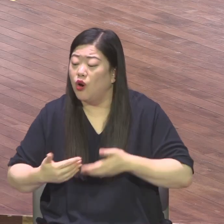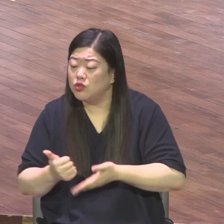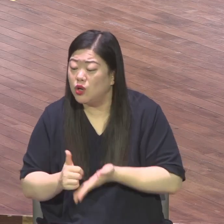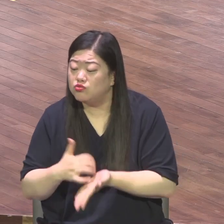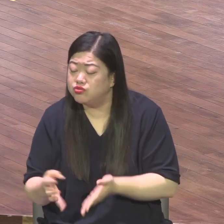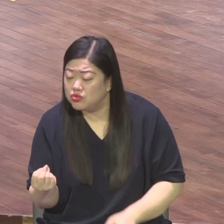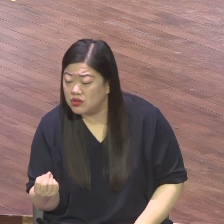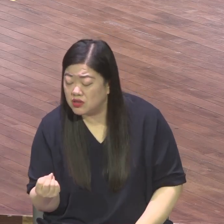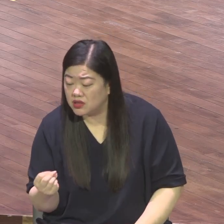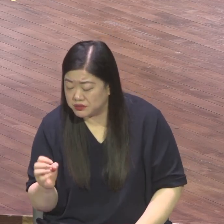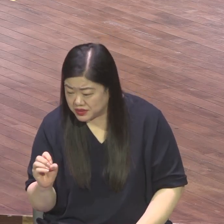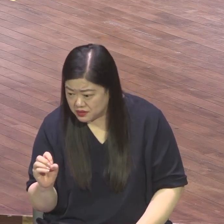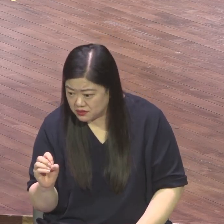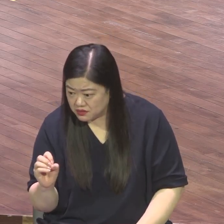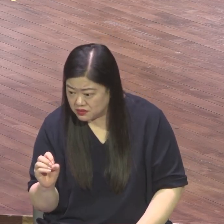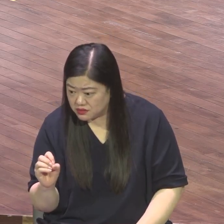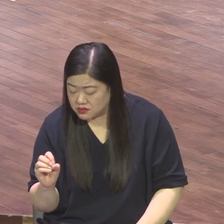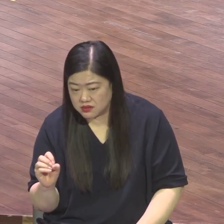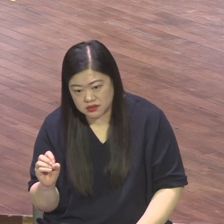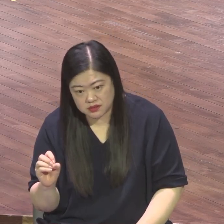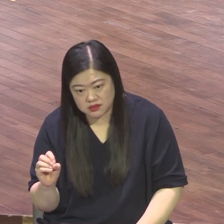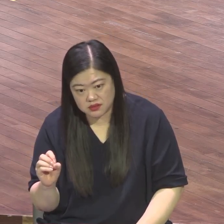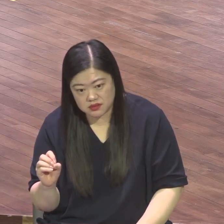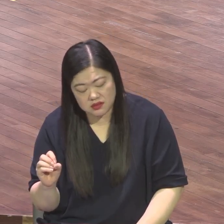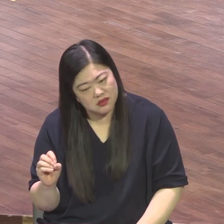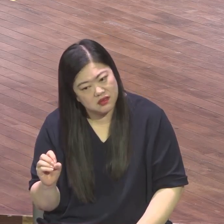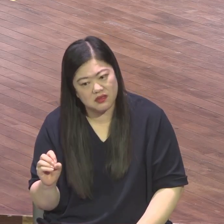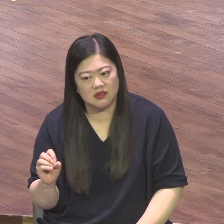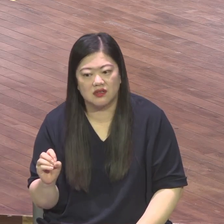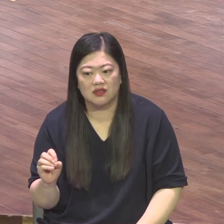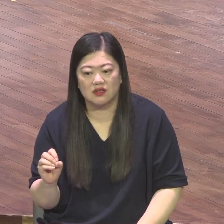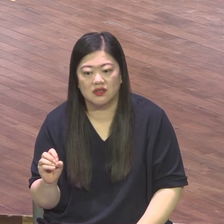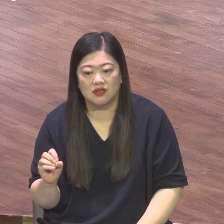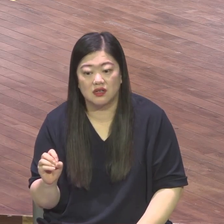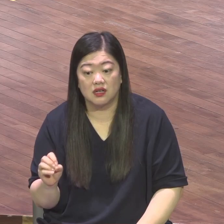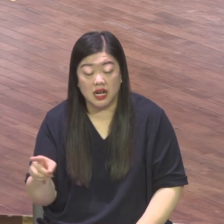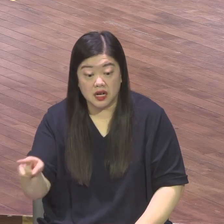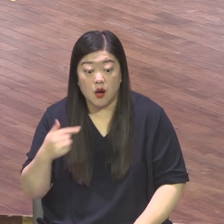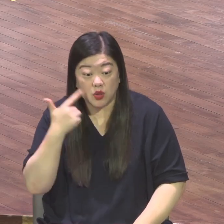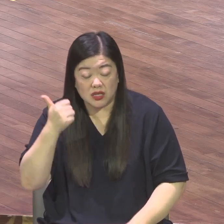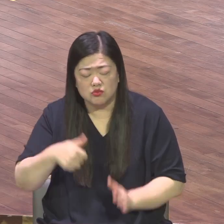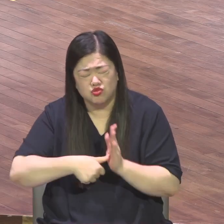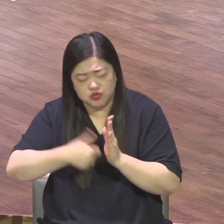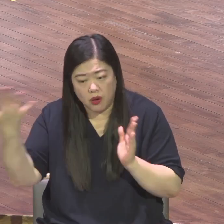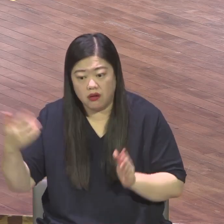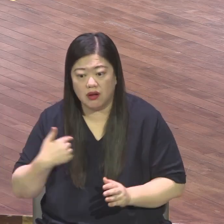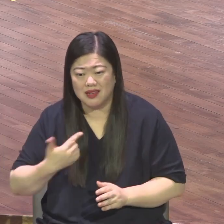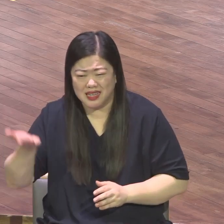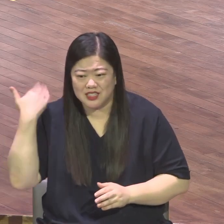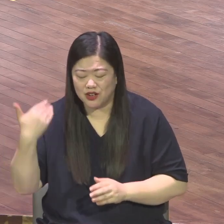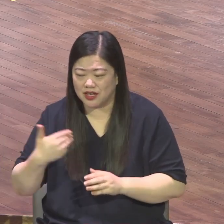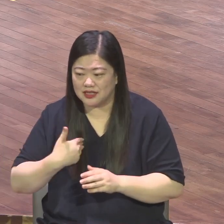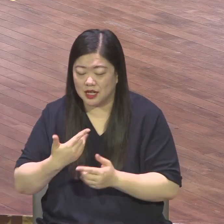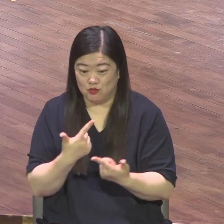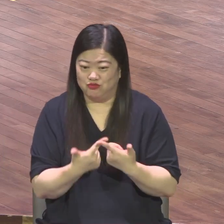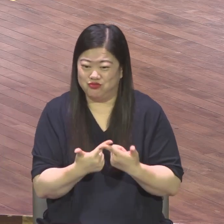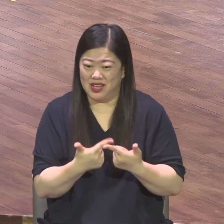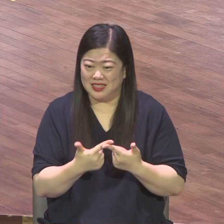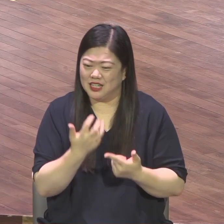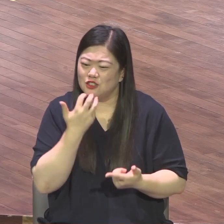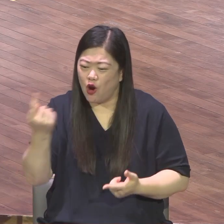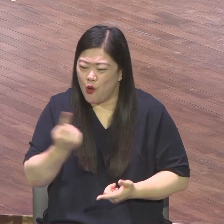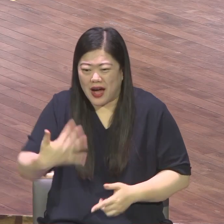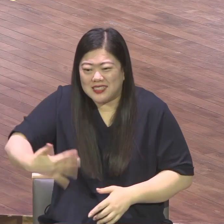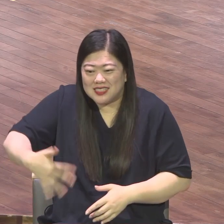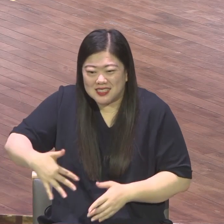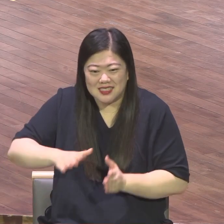어디 서울 가서 훈련받고 내 언제 불신자 영접 시켜주겠다, 그 유명한 목사님. 그분도 처음으로 내가 충격받아. 이야,